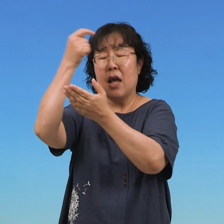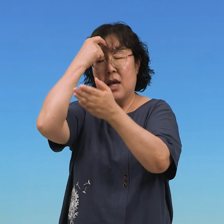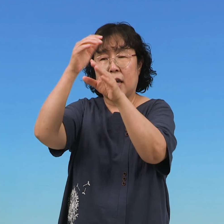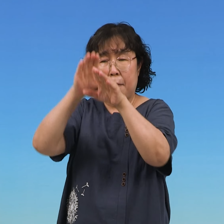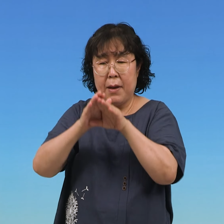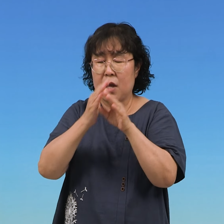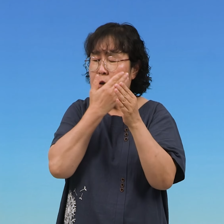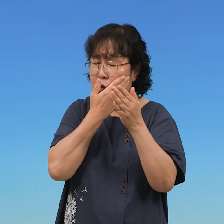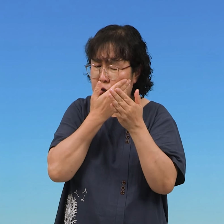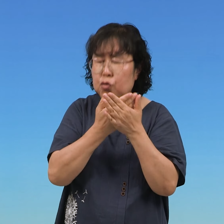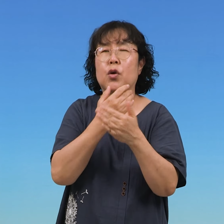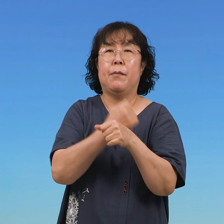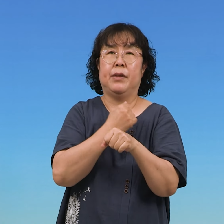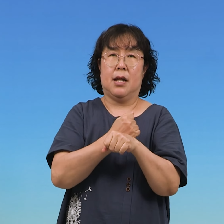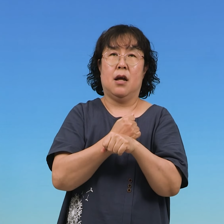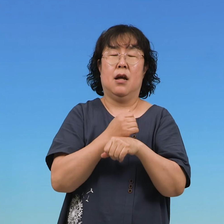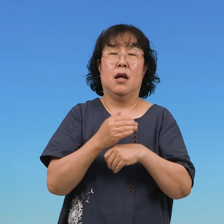중요한 게 아니라는 겁니다.